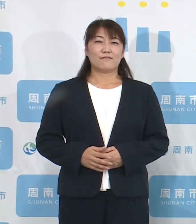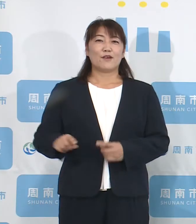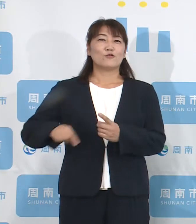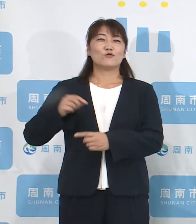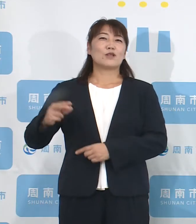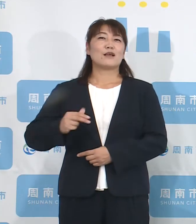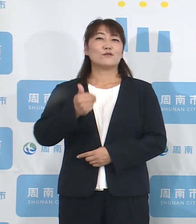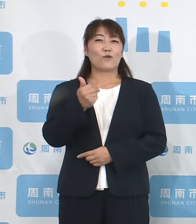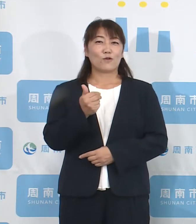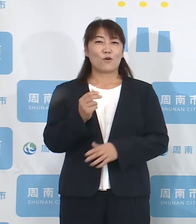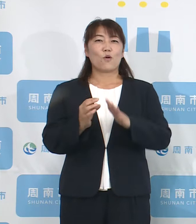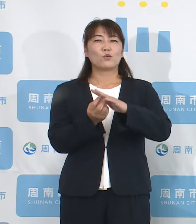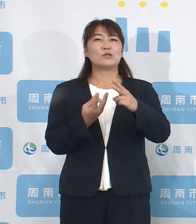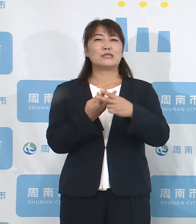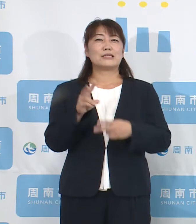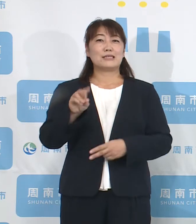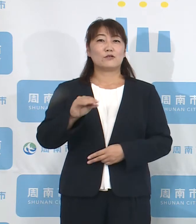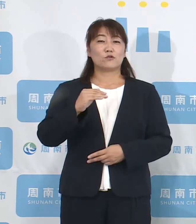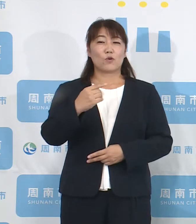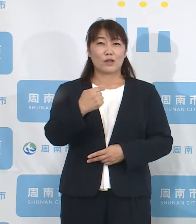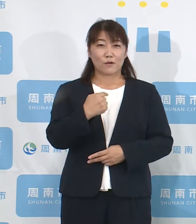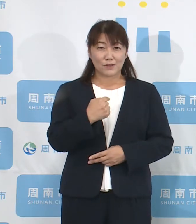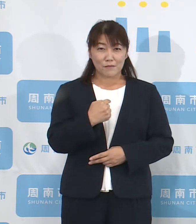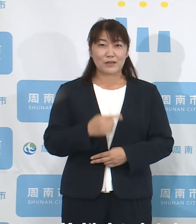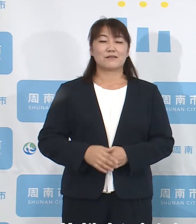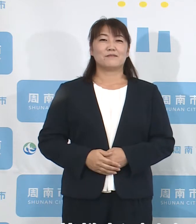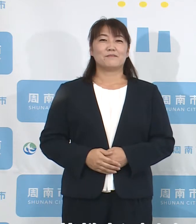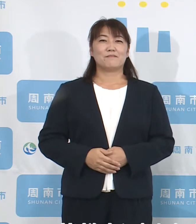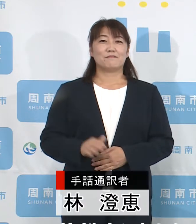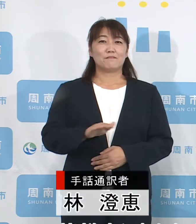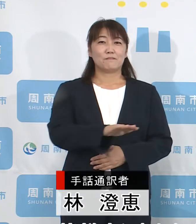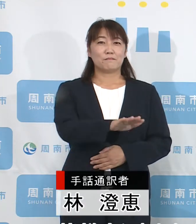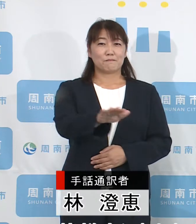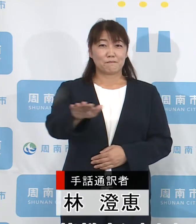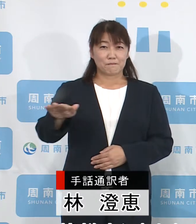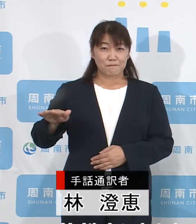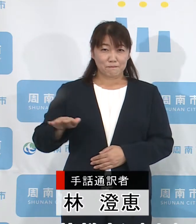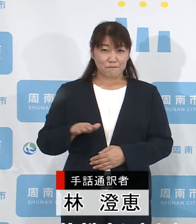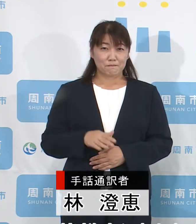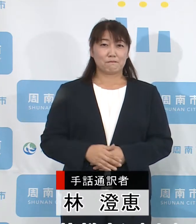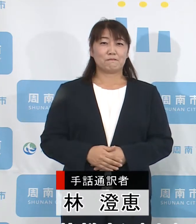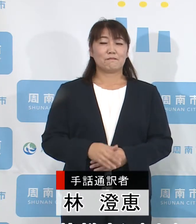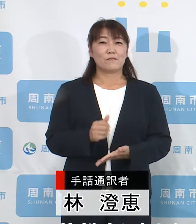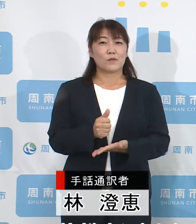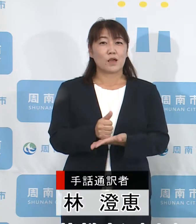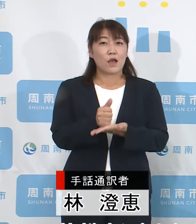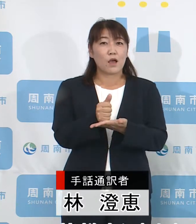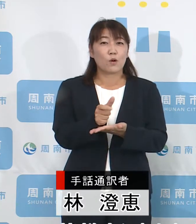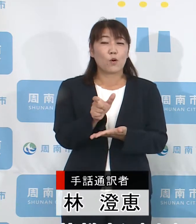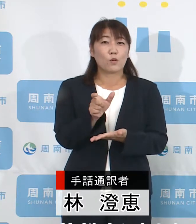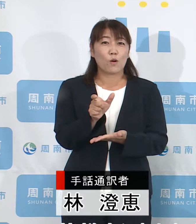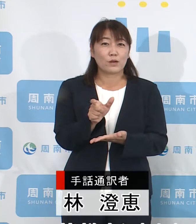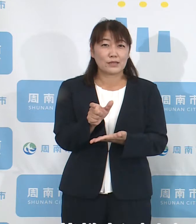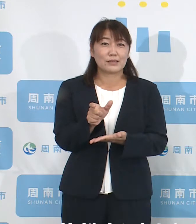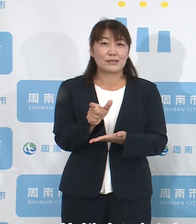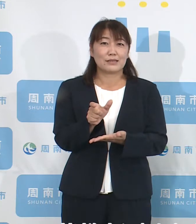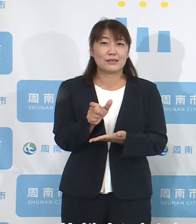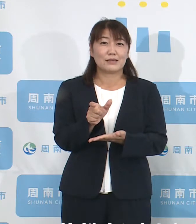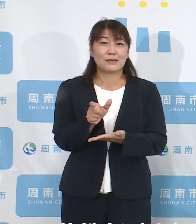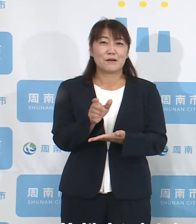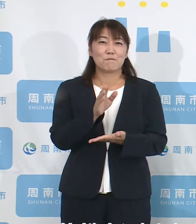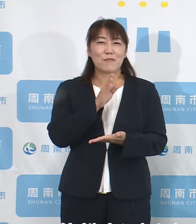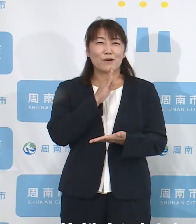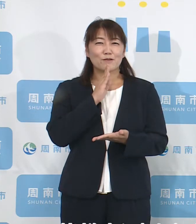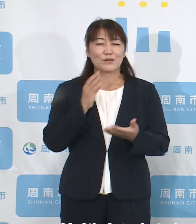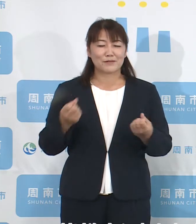周南市長の藤井律子でございます。皆様方におかれましては、敬老の日を迎えられましたこと、